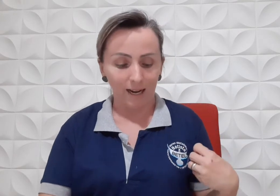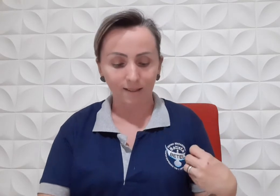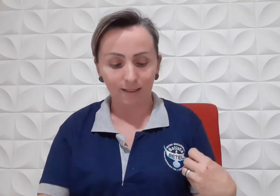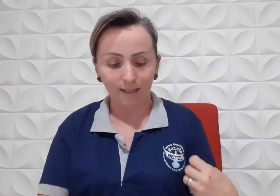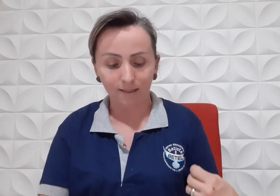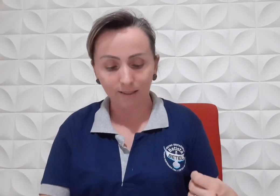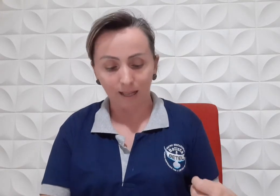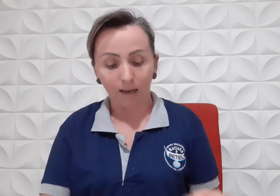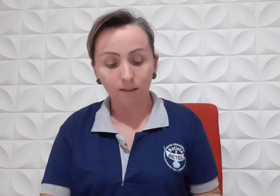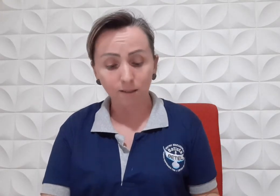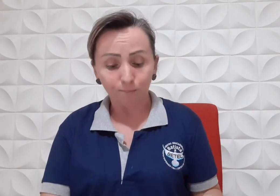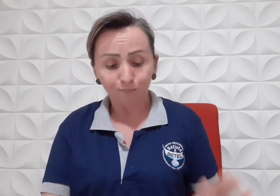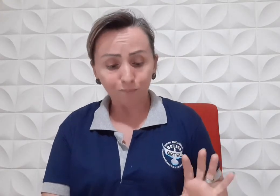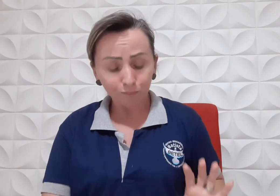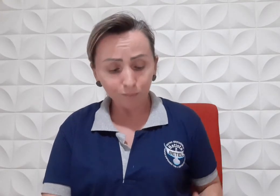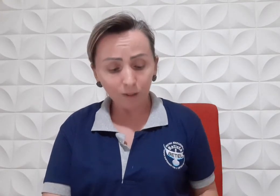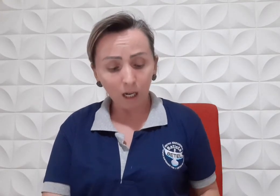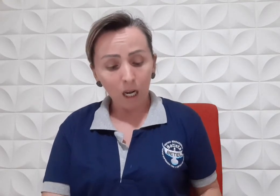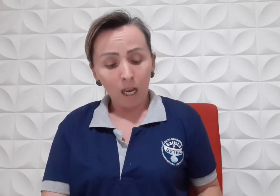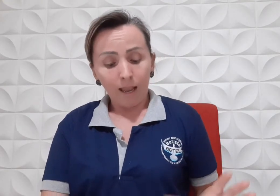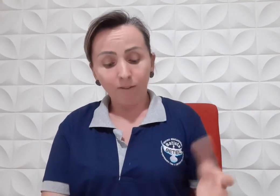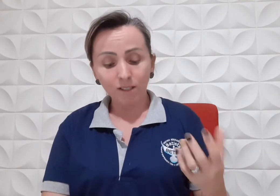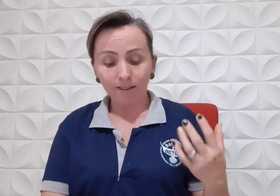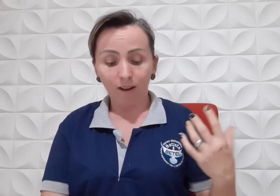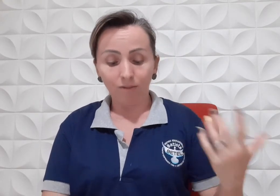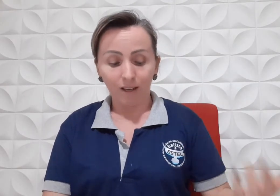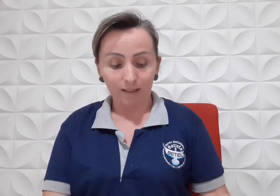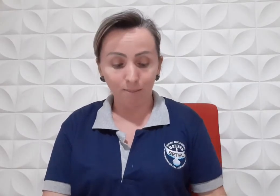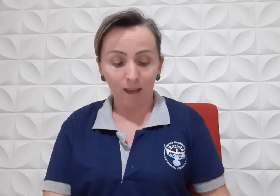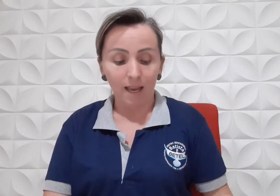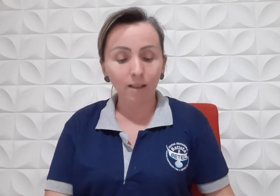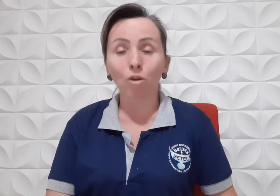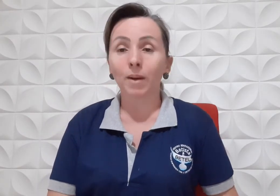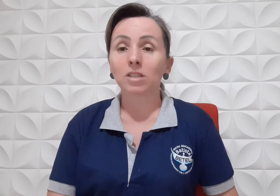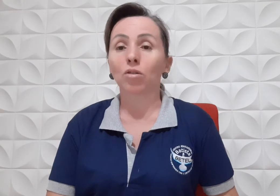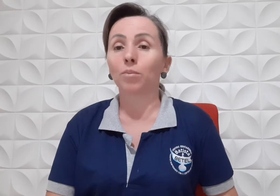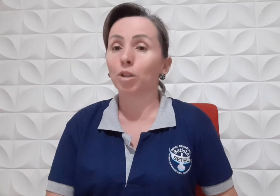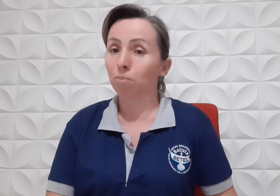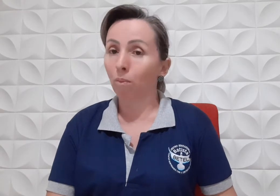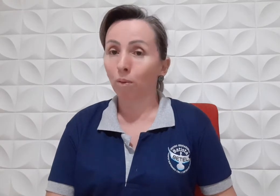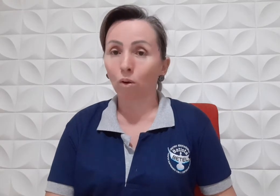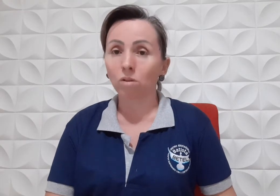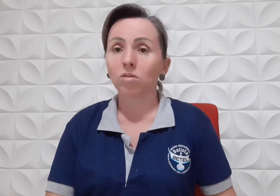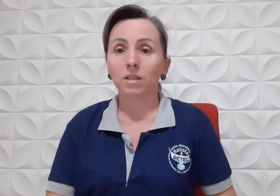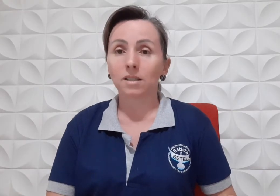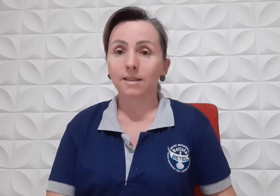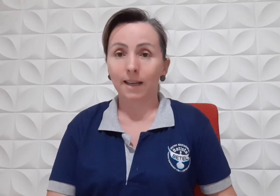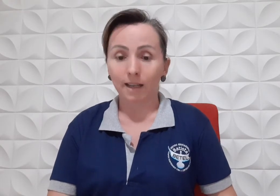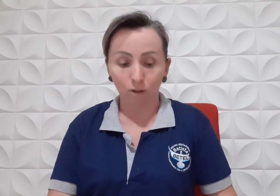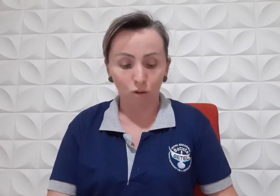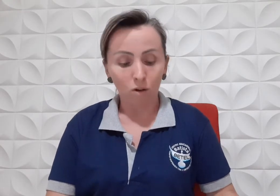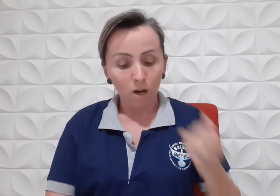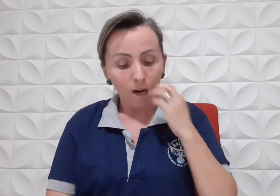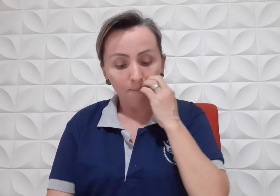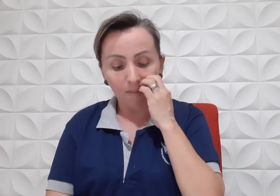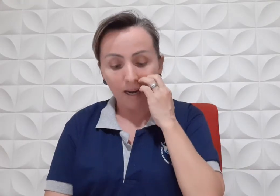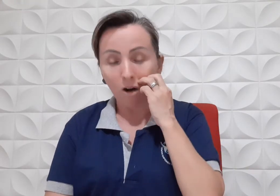apoderar-se dessas terras. Você vai ver também que o México é muito populoso, o terceiro maior